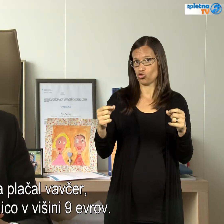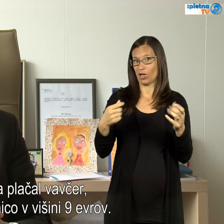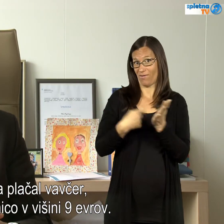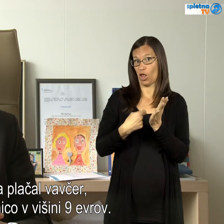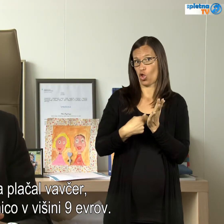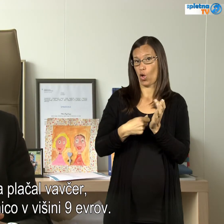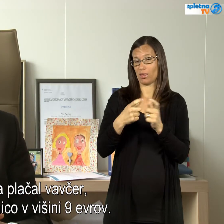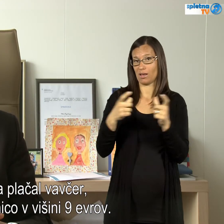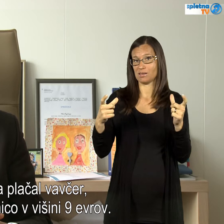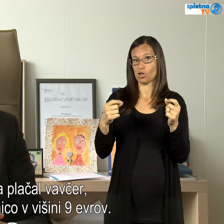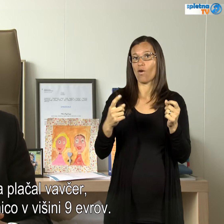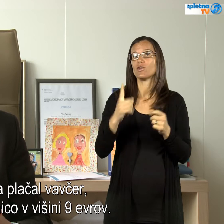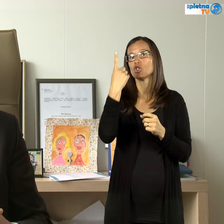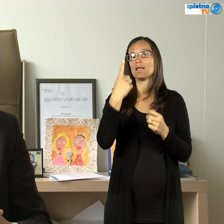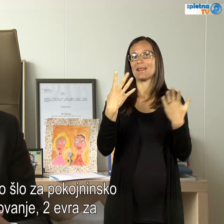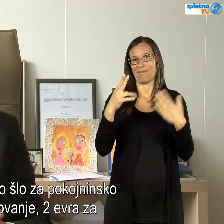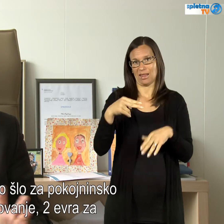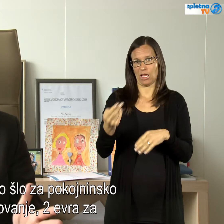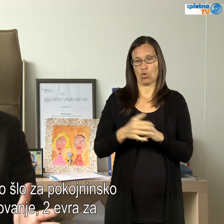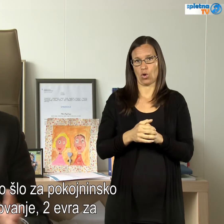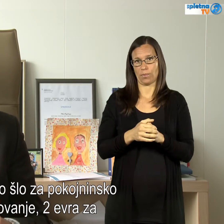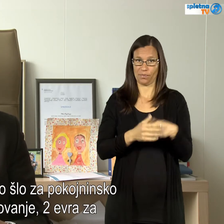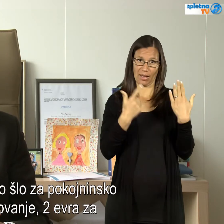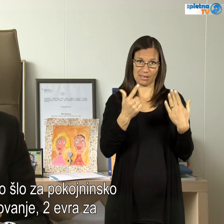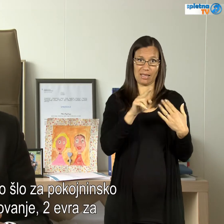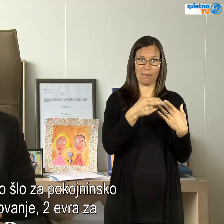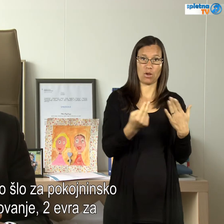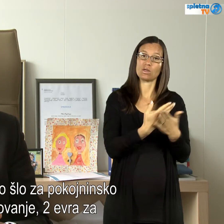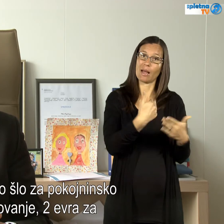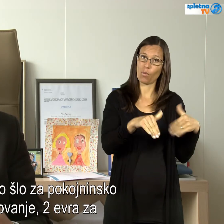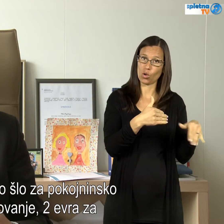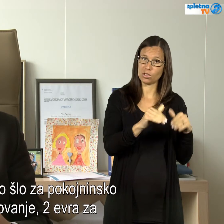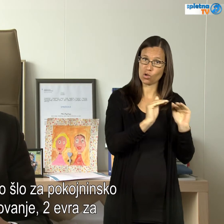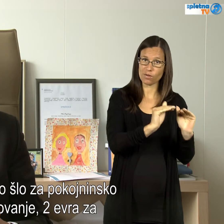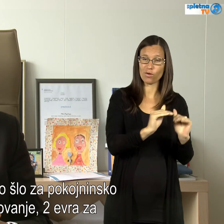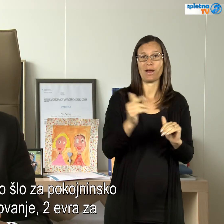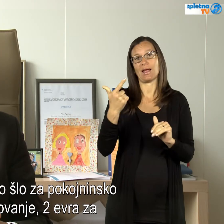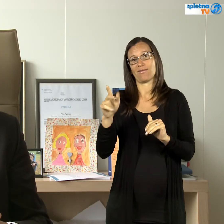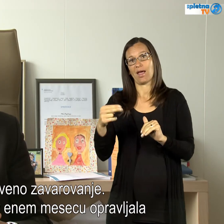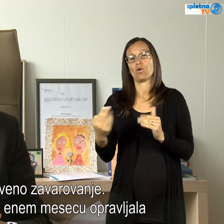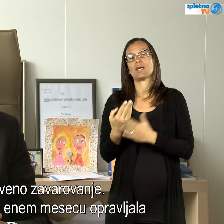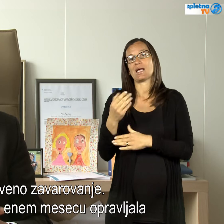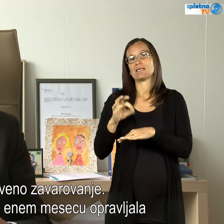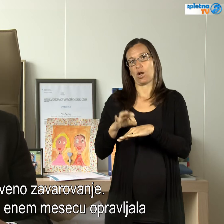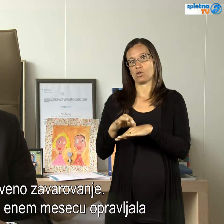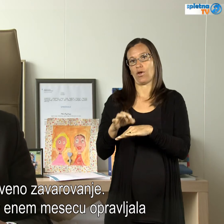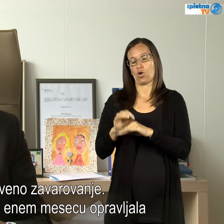v višini 9 evrov. 7 evrov bo šlo za pokojninsko zavarovanje, 2 evra za zdravstveno. Če bo